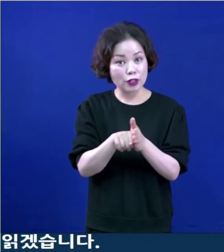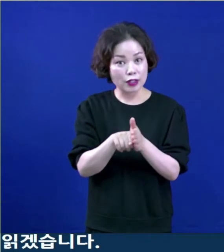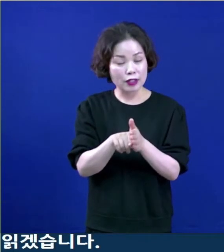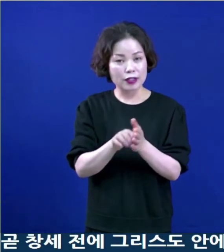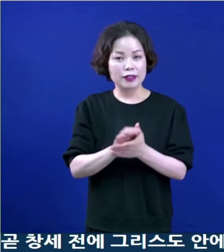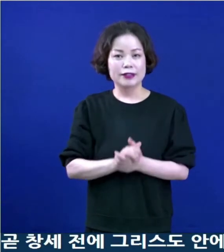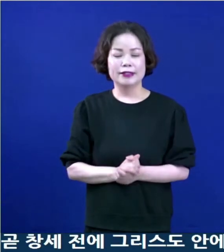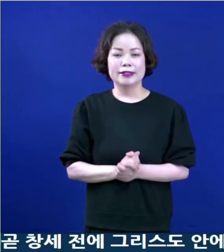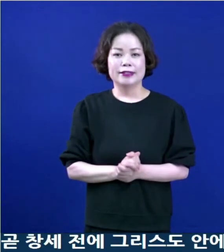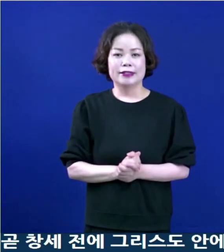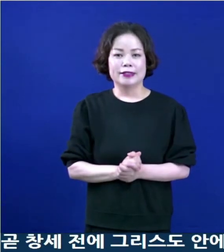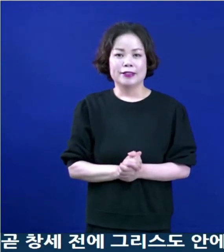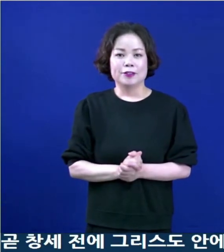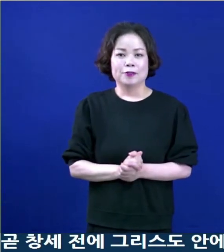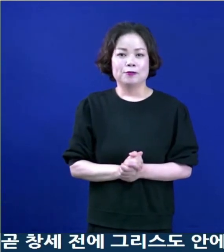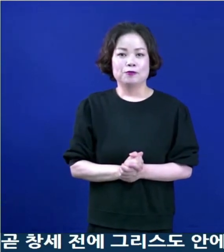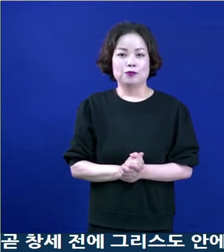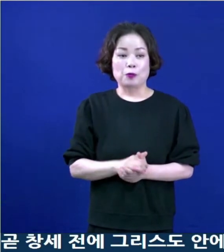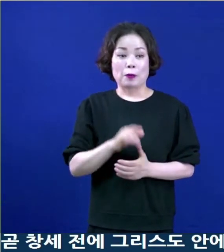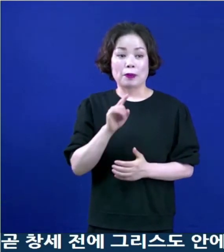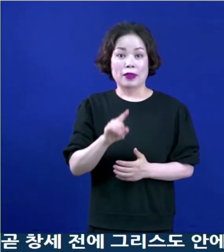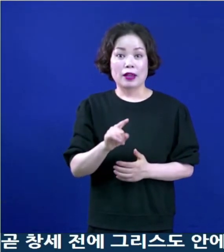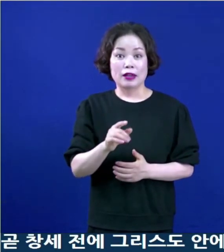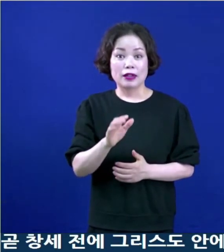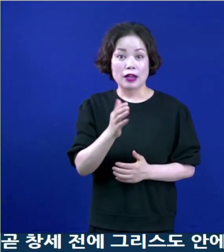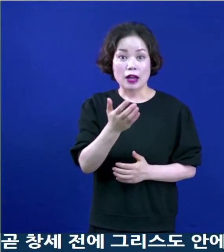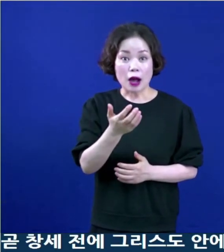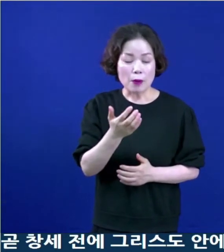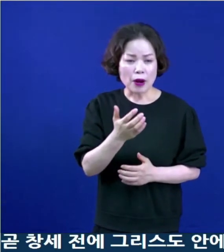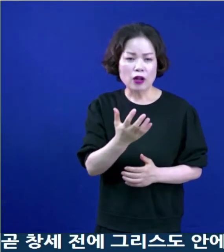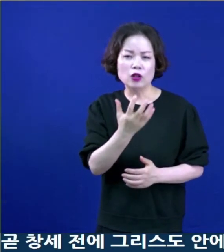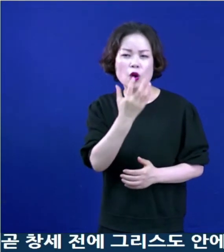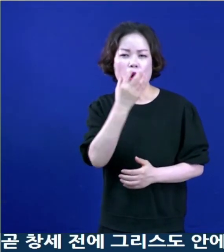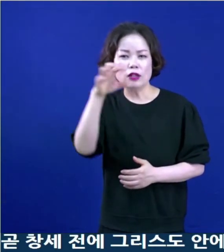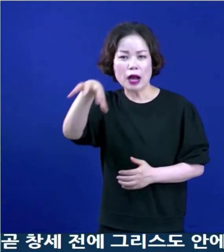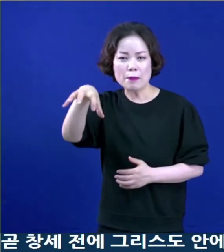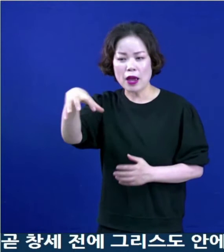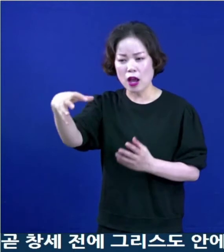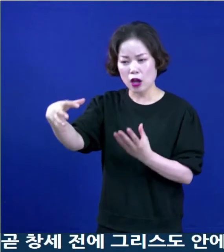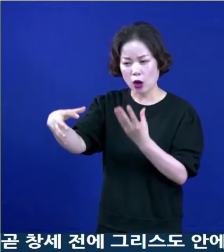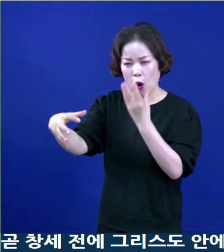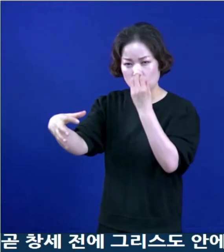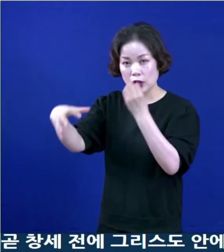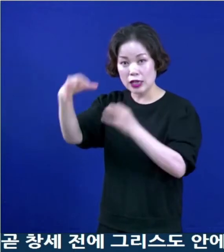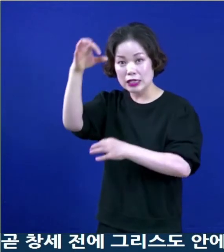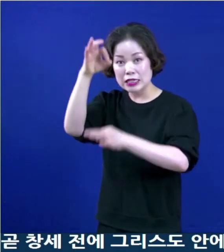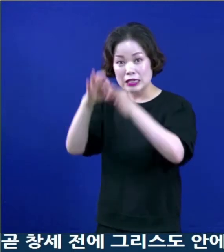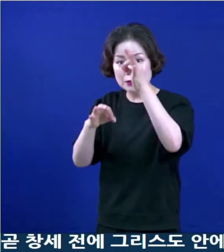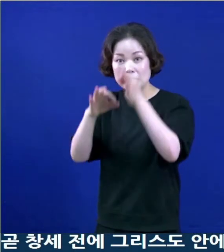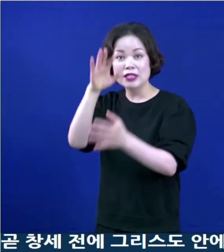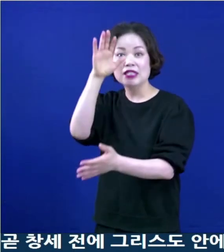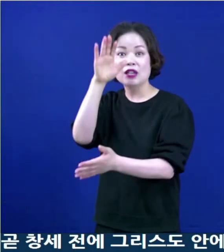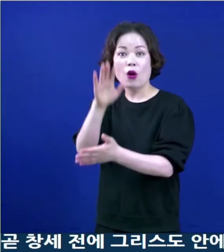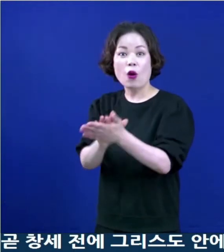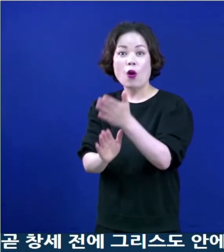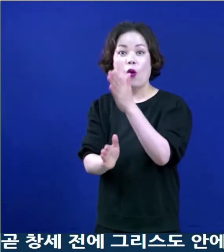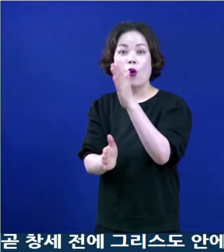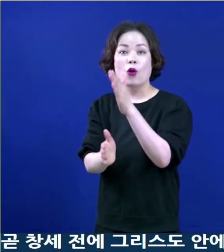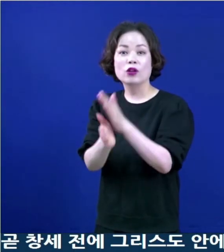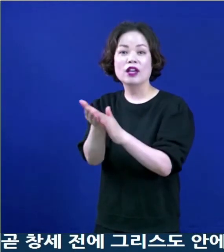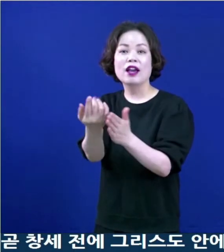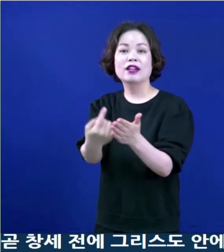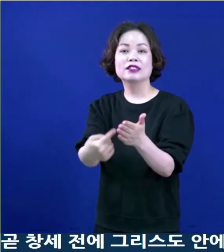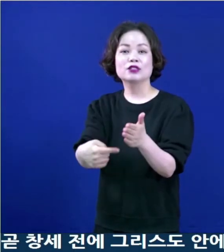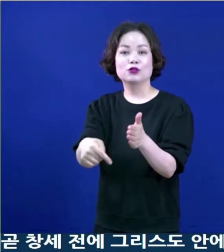뒷부분에 그 앞에 거룩하고 흠이 없게 하시려고.